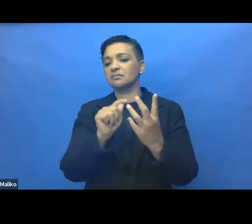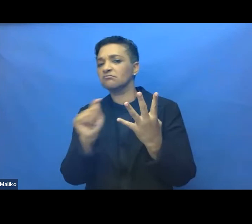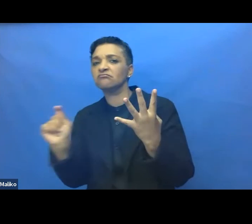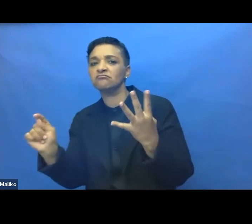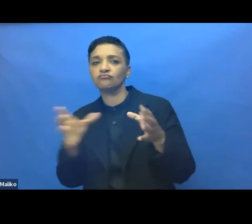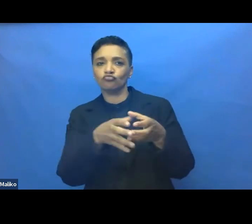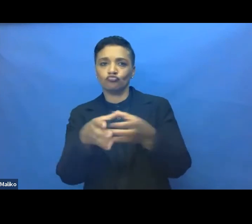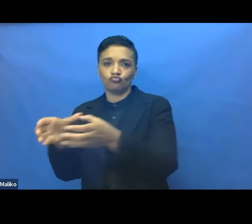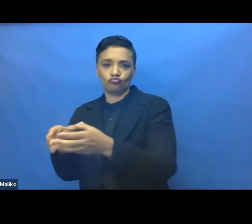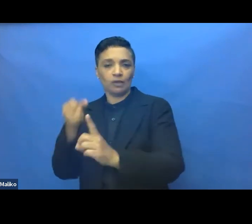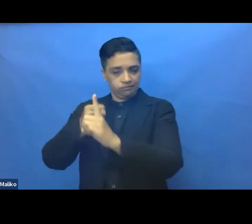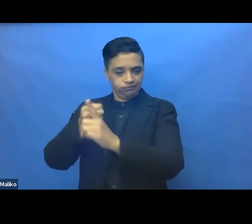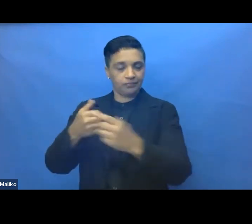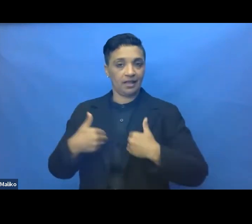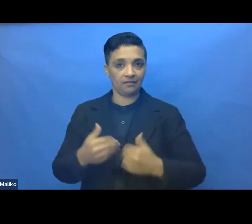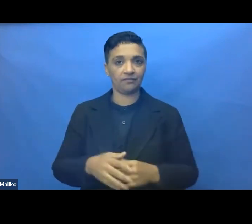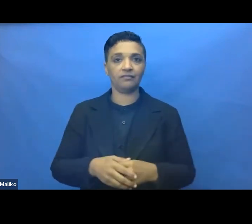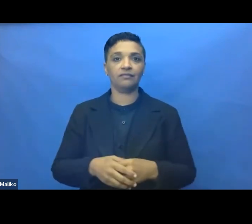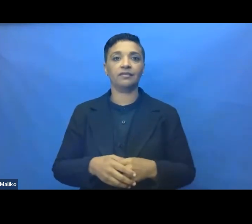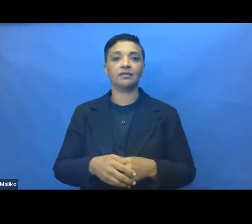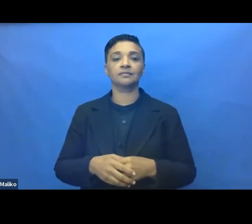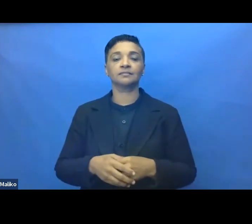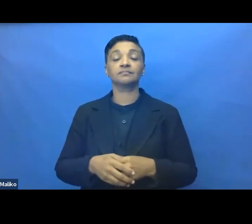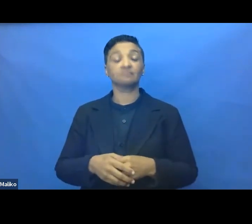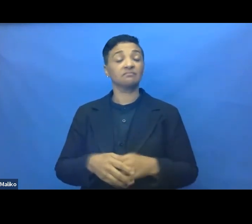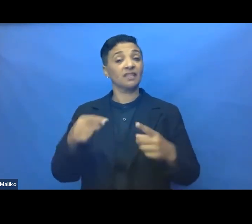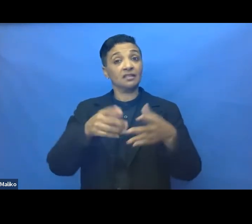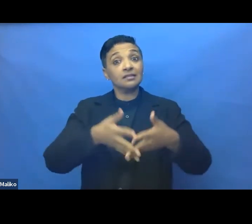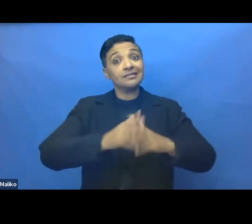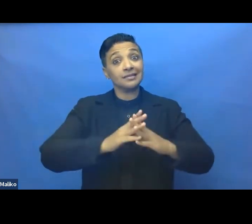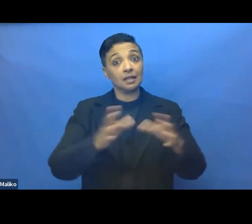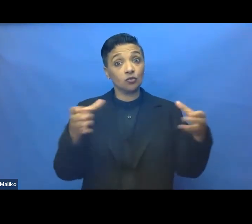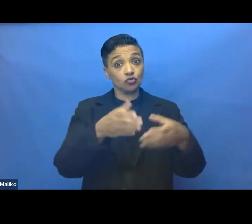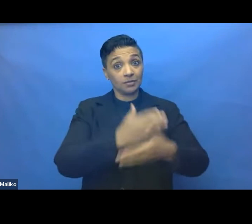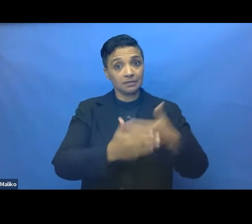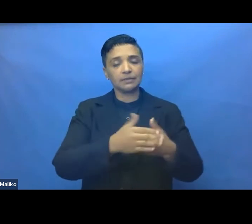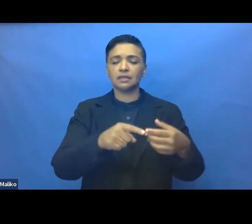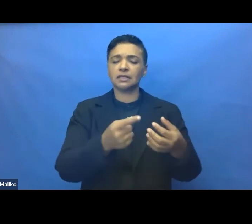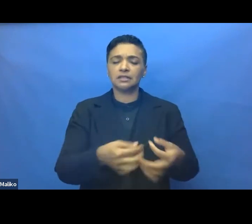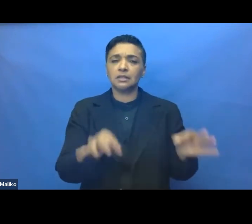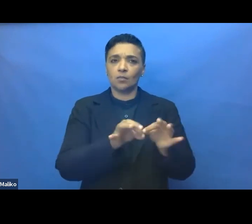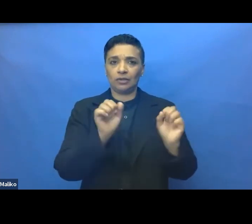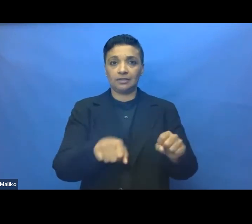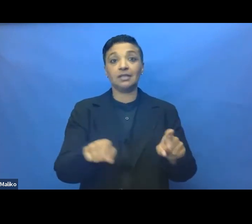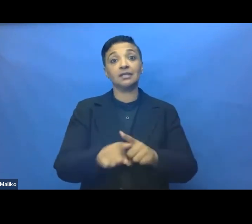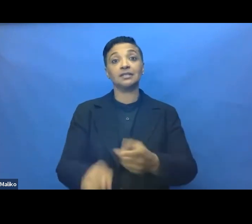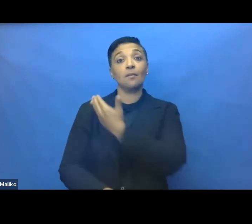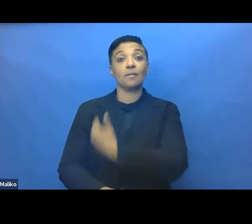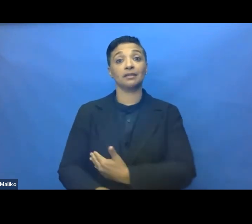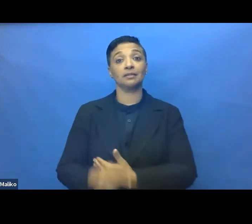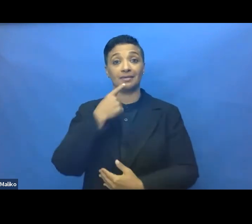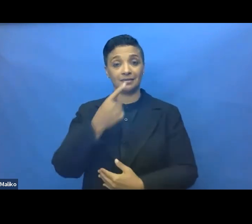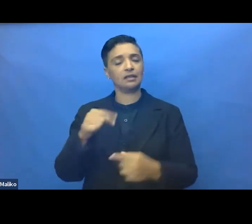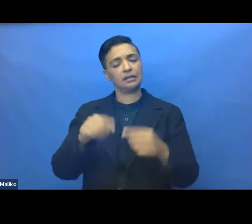avec l'Alliance et avec d'autres acteurs clés. Il est très important ce